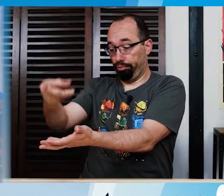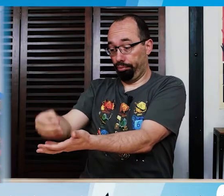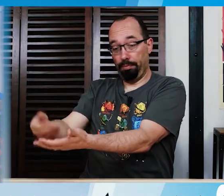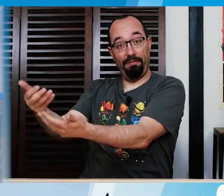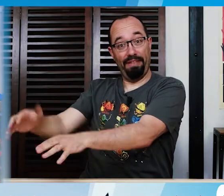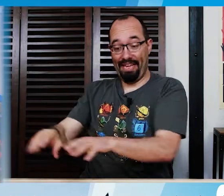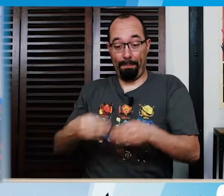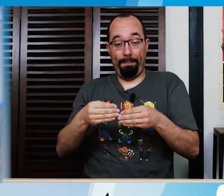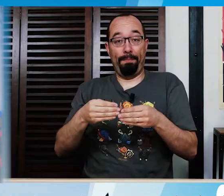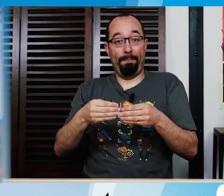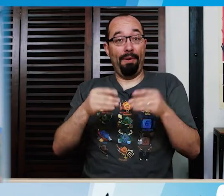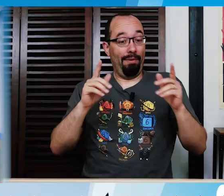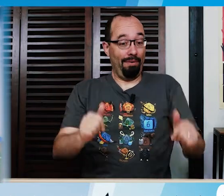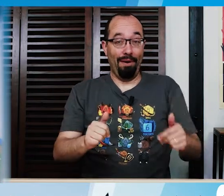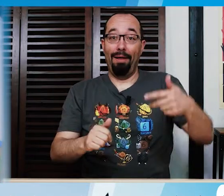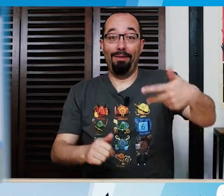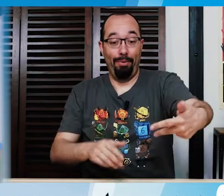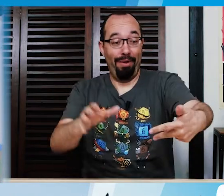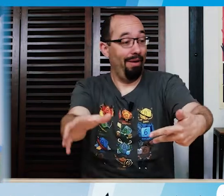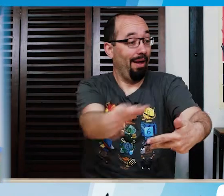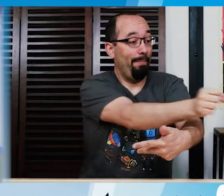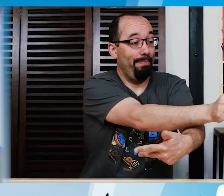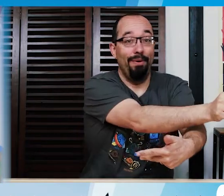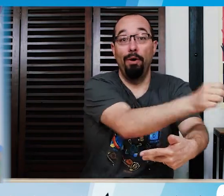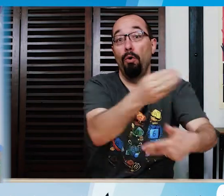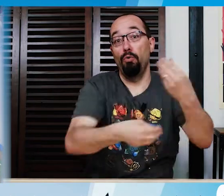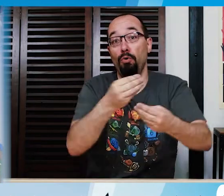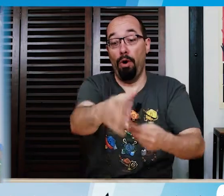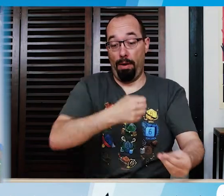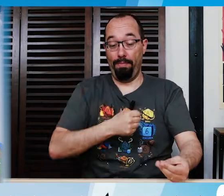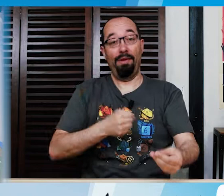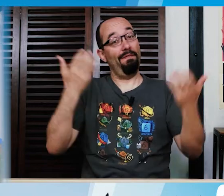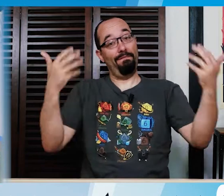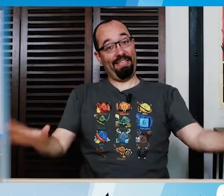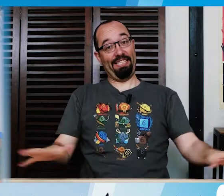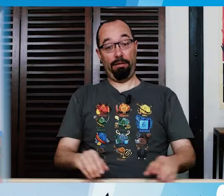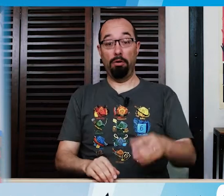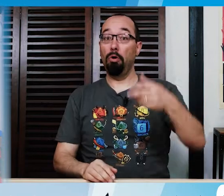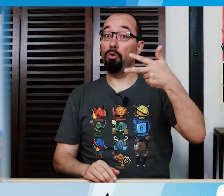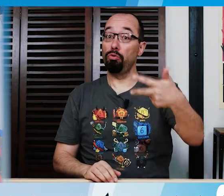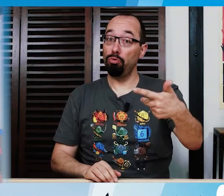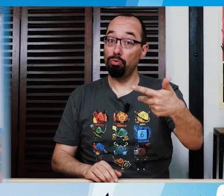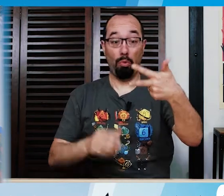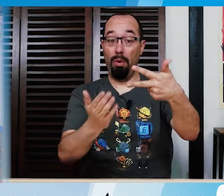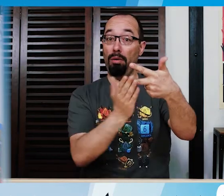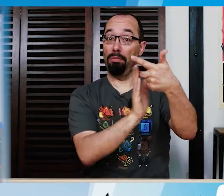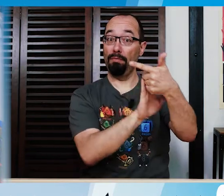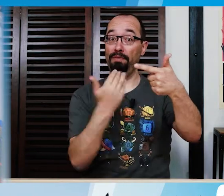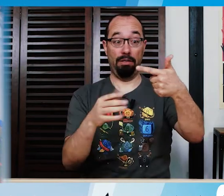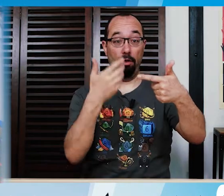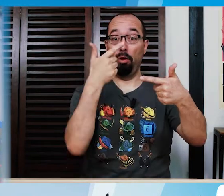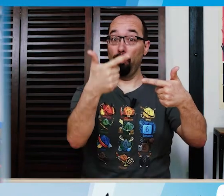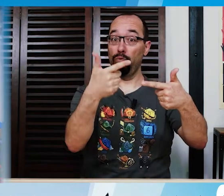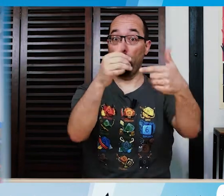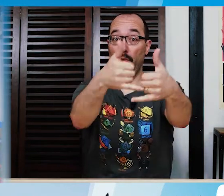autres. Lorsque la pioche est vide et que l'un des fermiers ramasse un des 3 troupeaux, la manche prend fin. Les points des 2